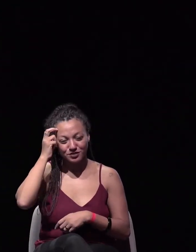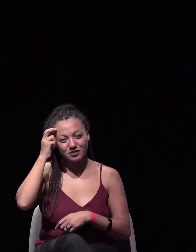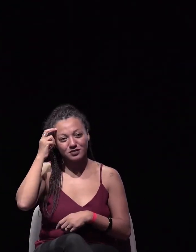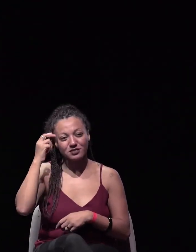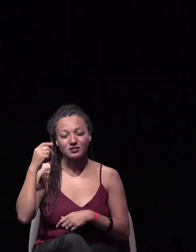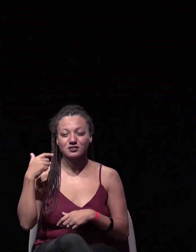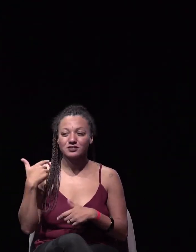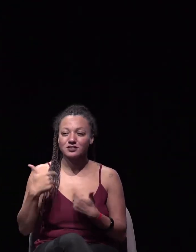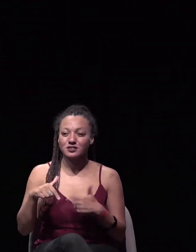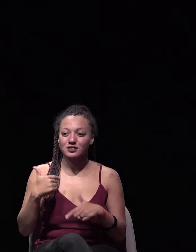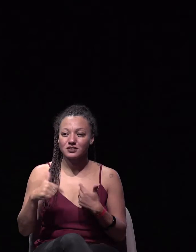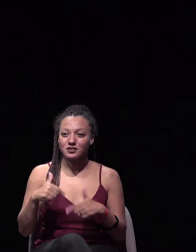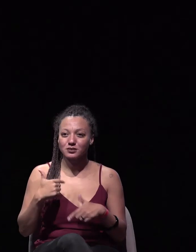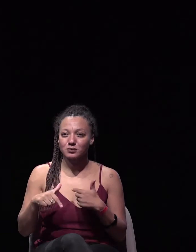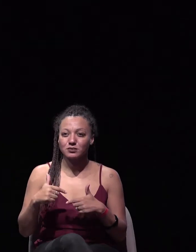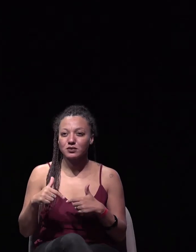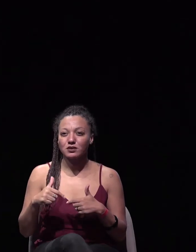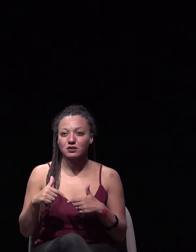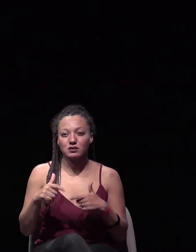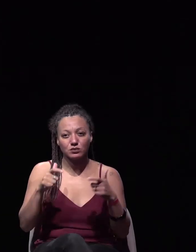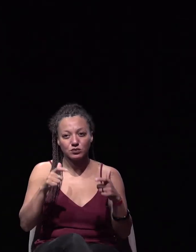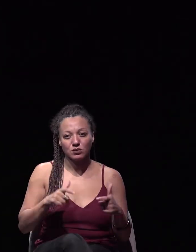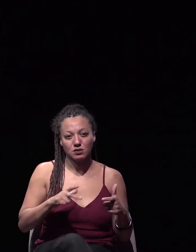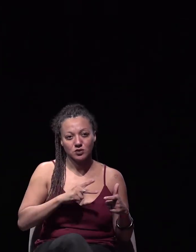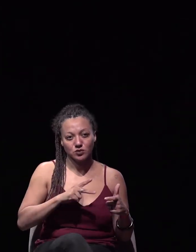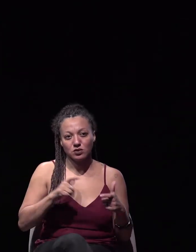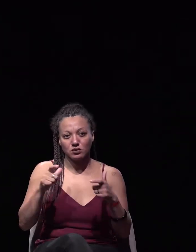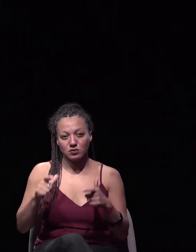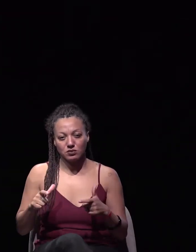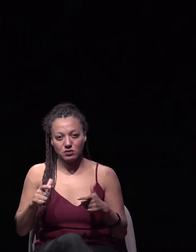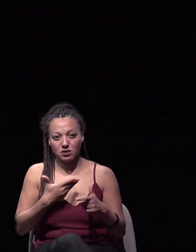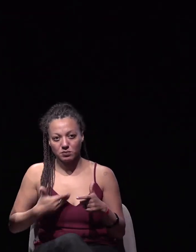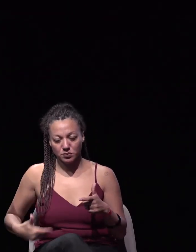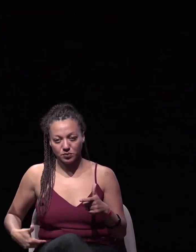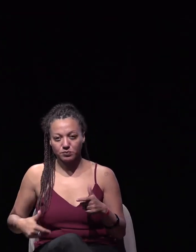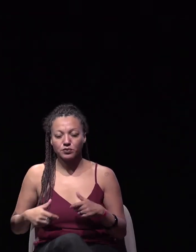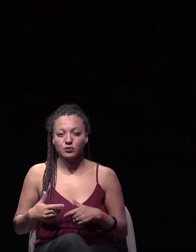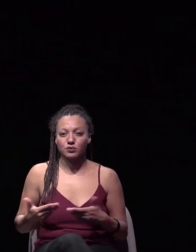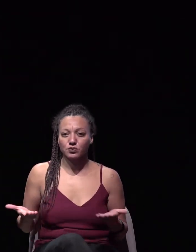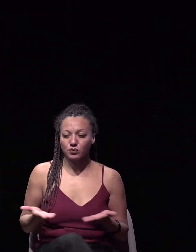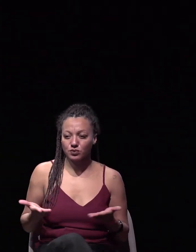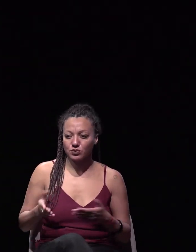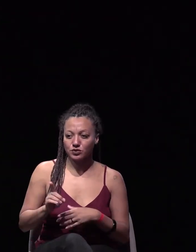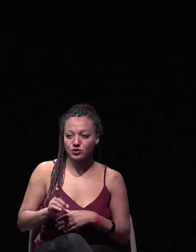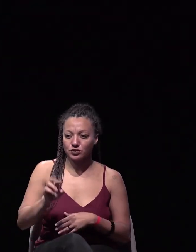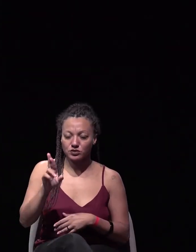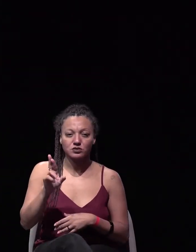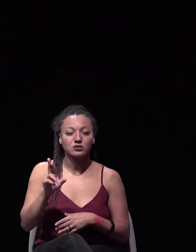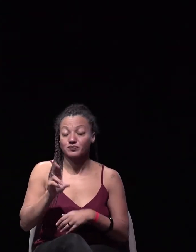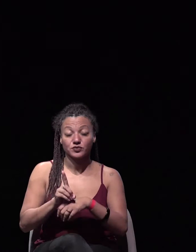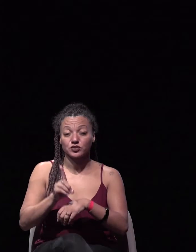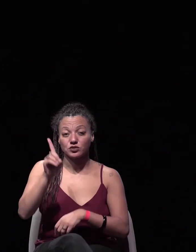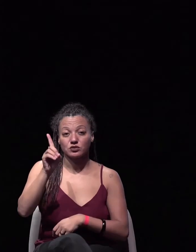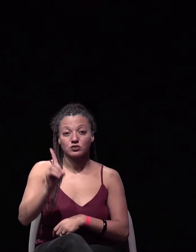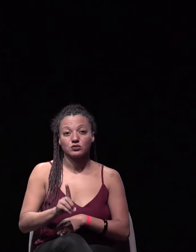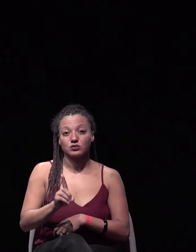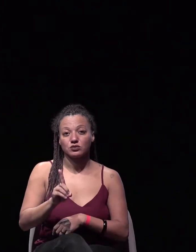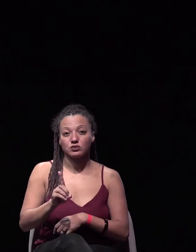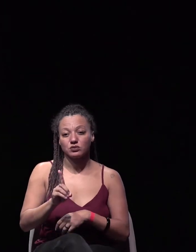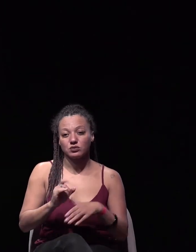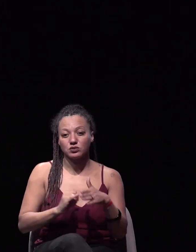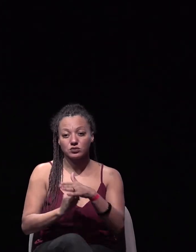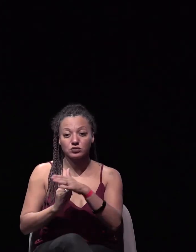atuante nos âmbitos público e privado. Em sua experiência, destacam-se sua posição atual como diretora de processos museais no